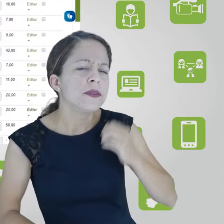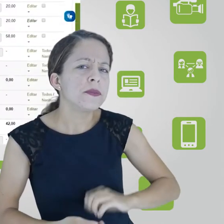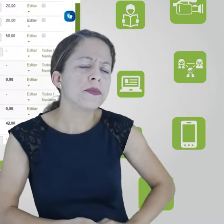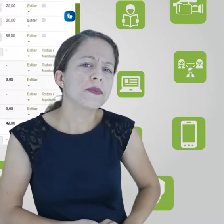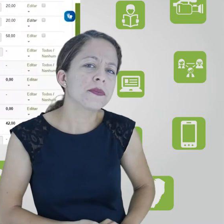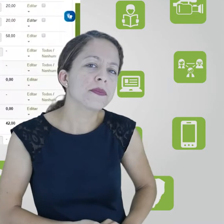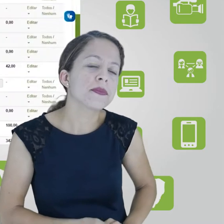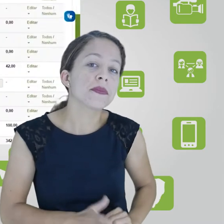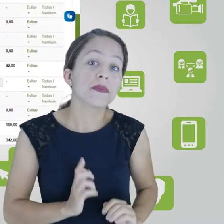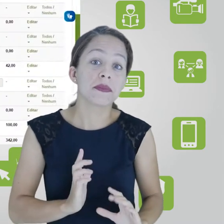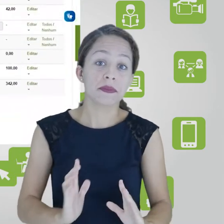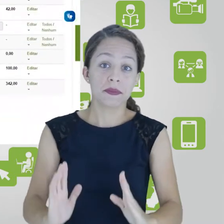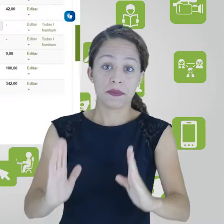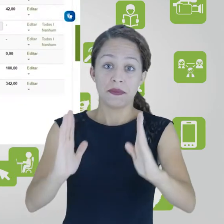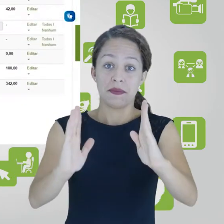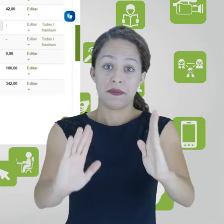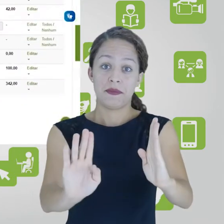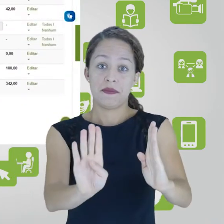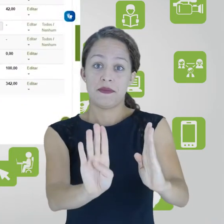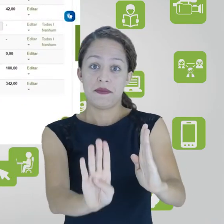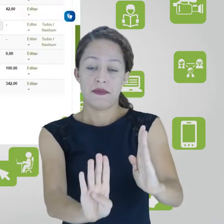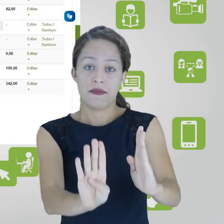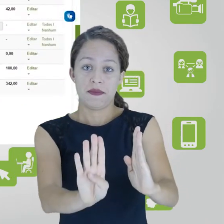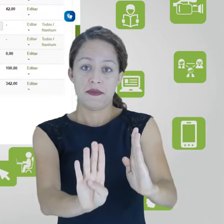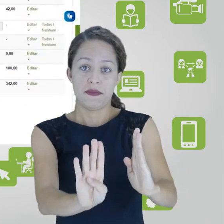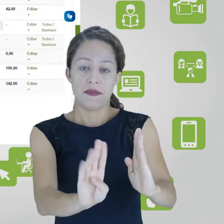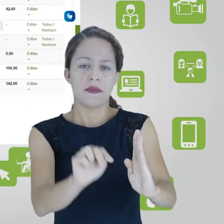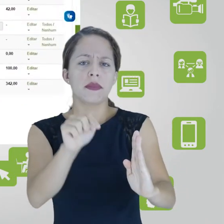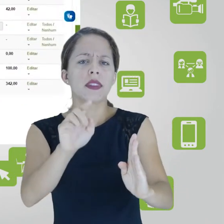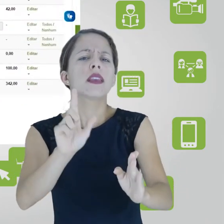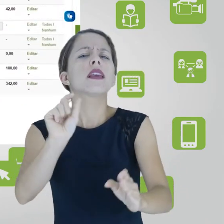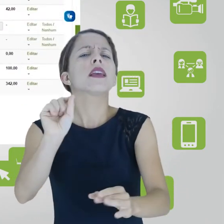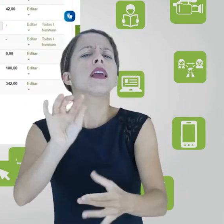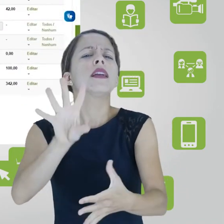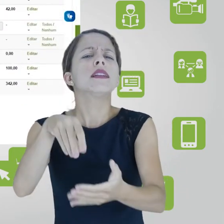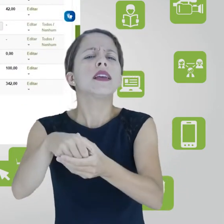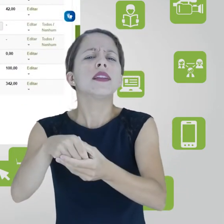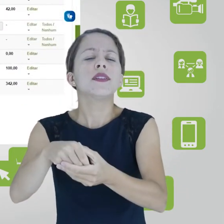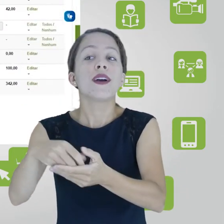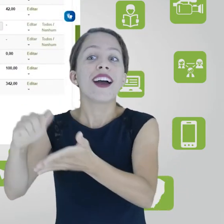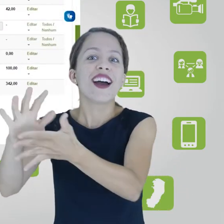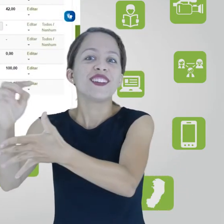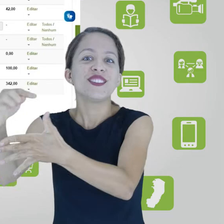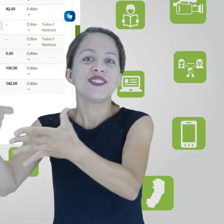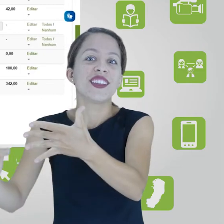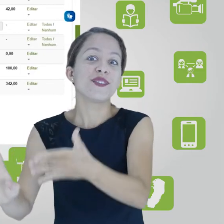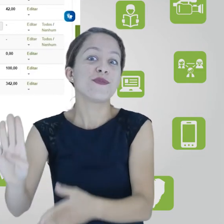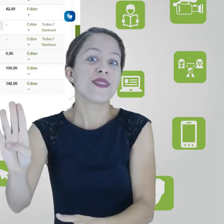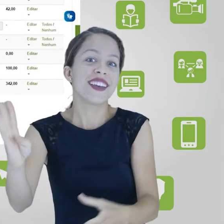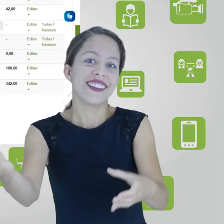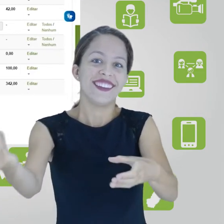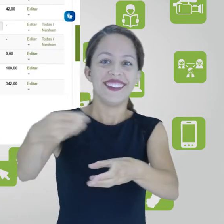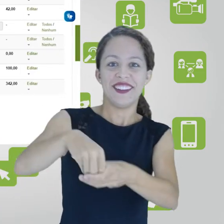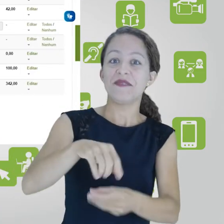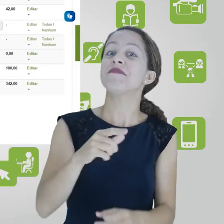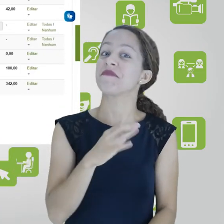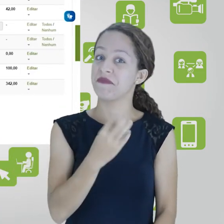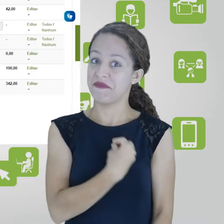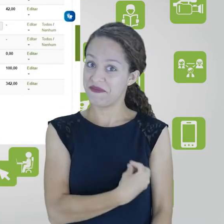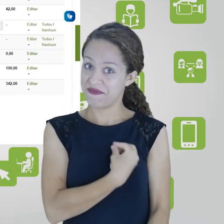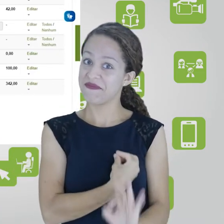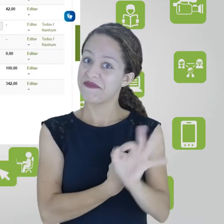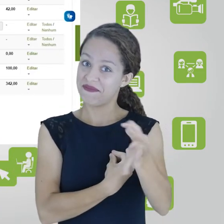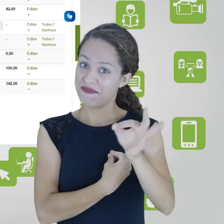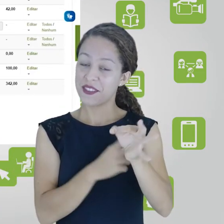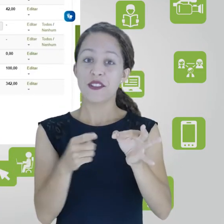Vamos ver o que aconteceu. A gente está aqui em etapa B. Etapa B, quem está dentro? Atividades